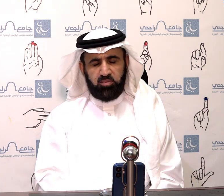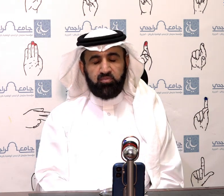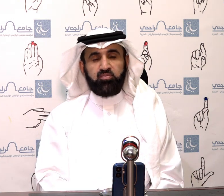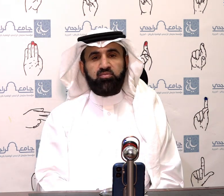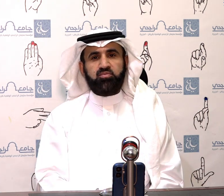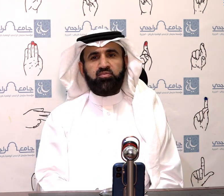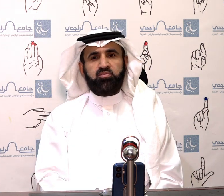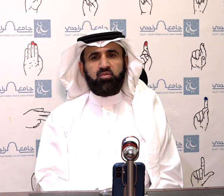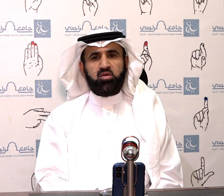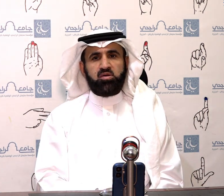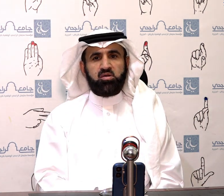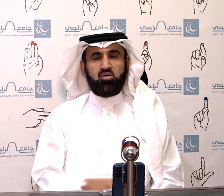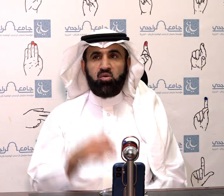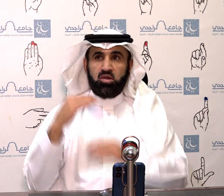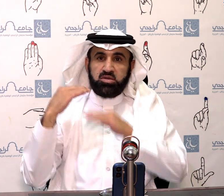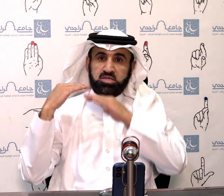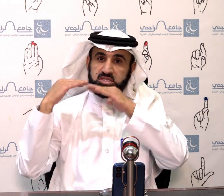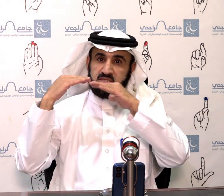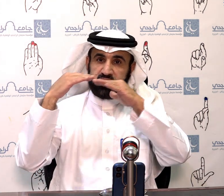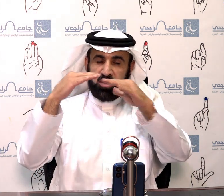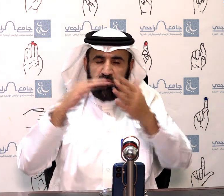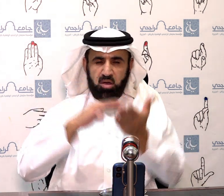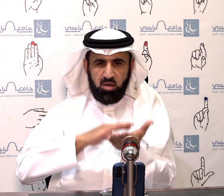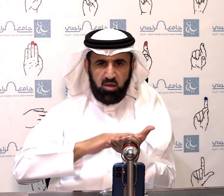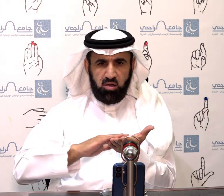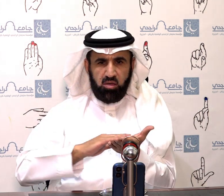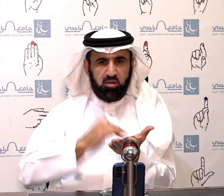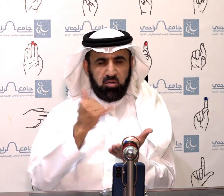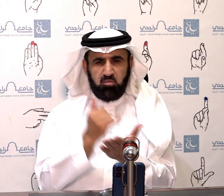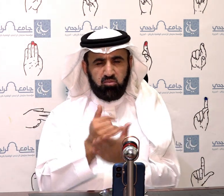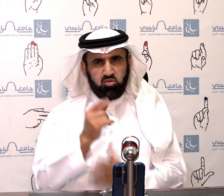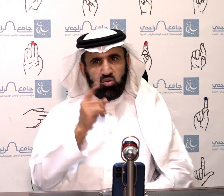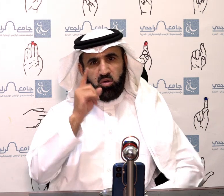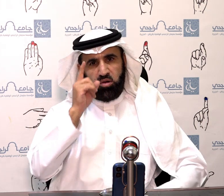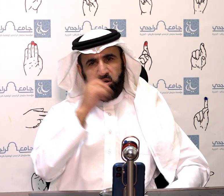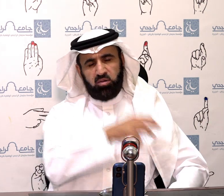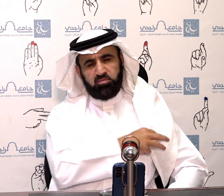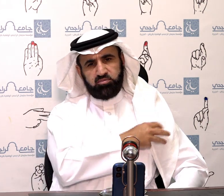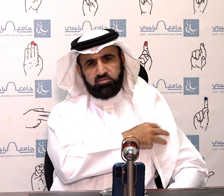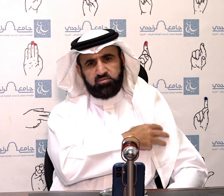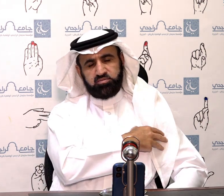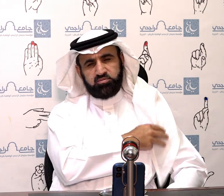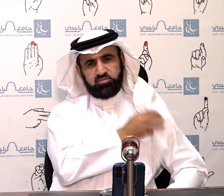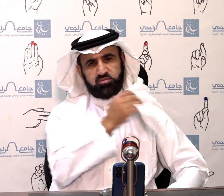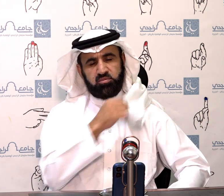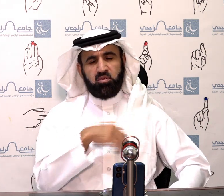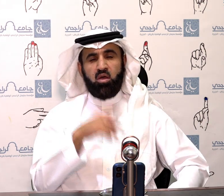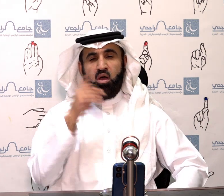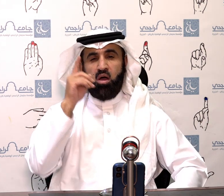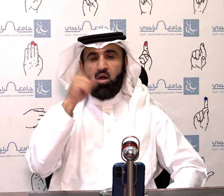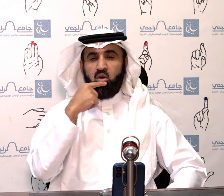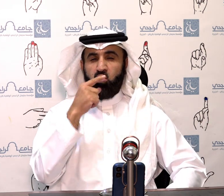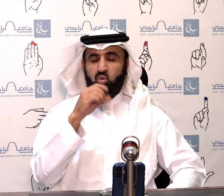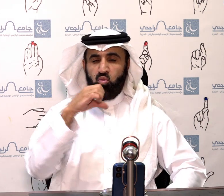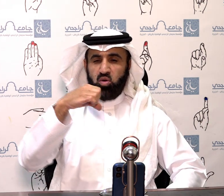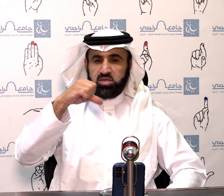ما في السماوات وما في الأرض، ولقد وصينا الذين أوتوا الكتاب من